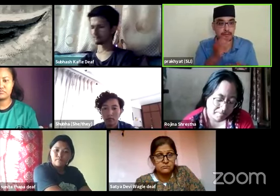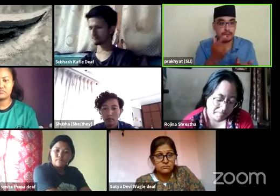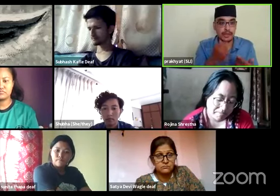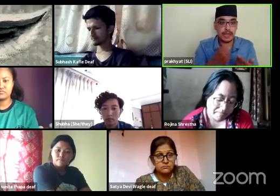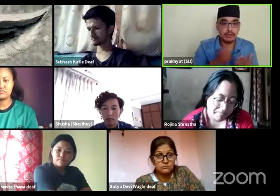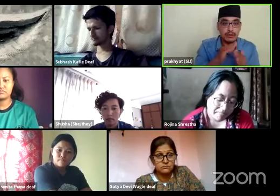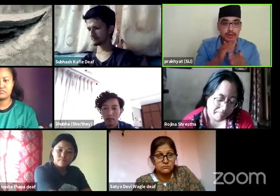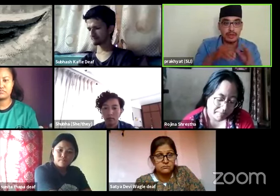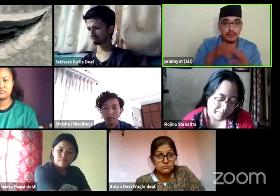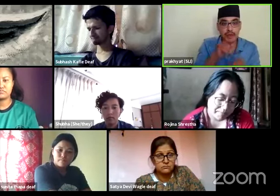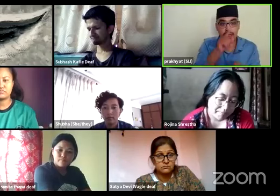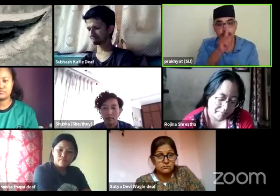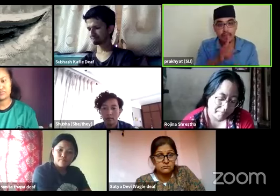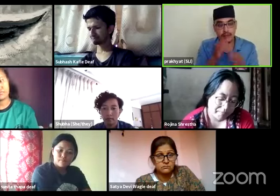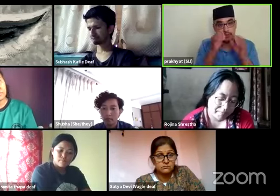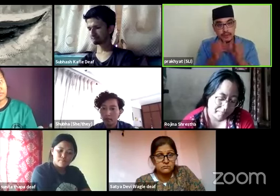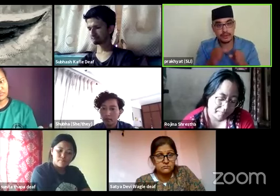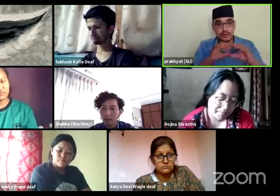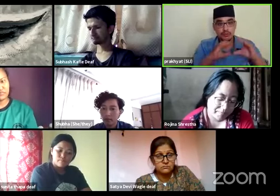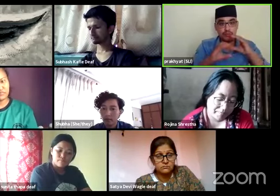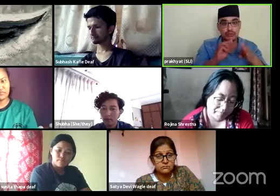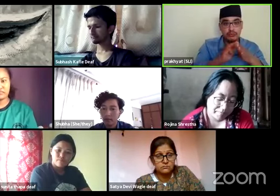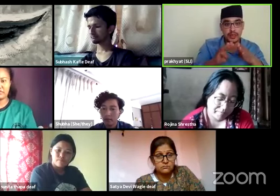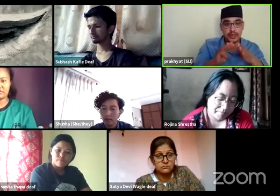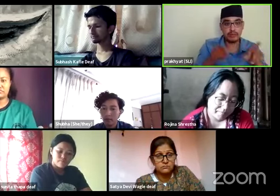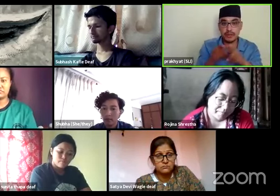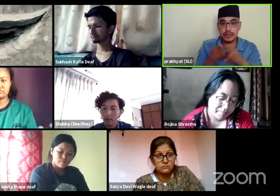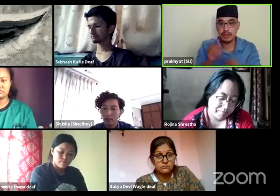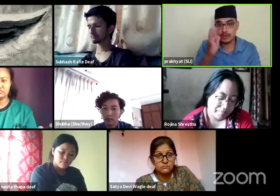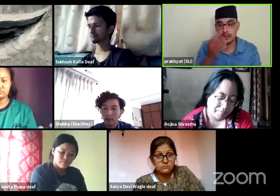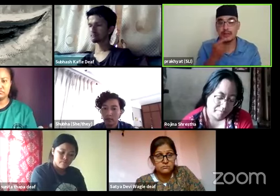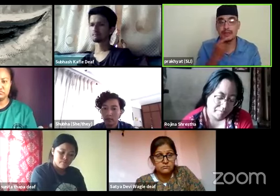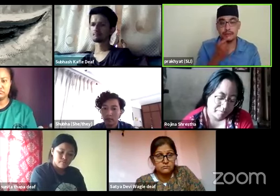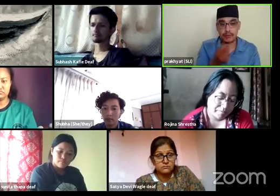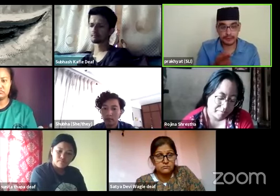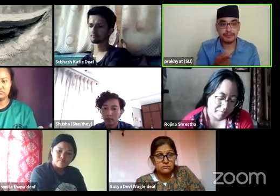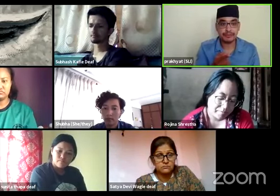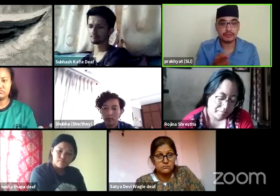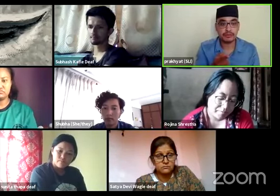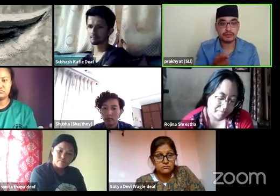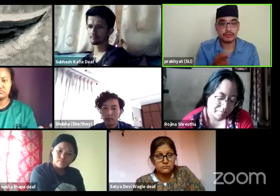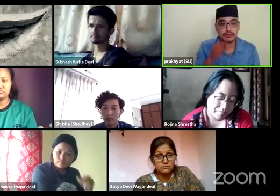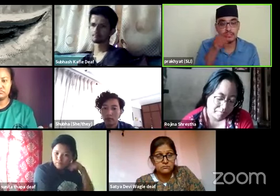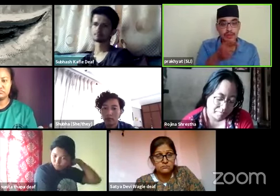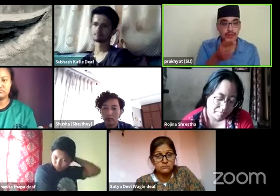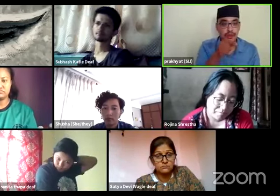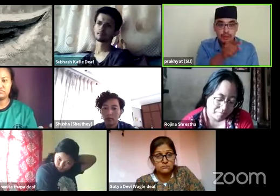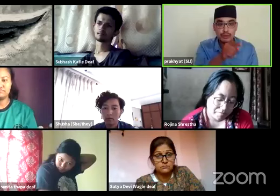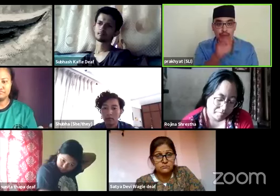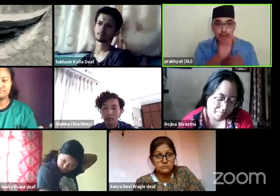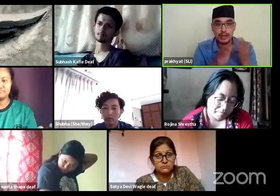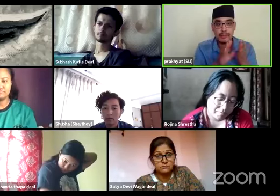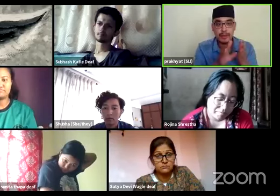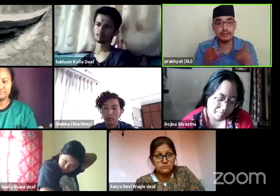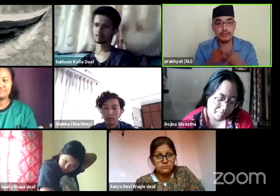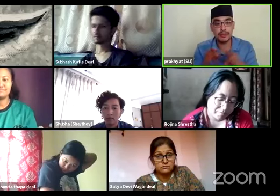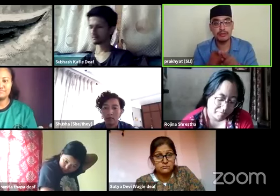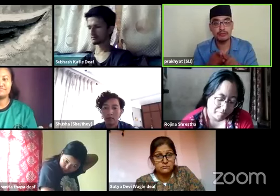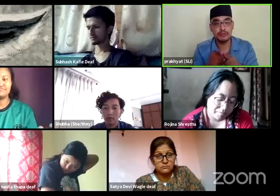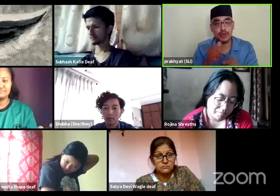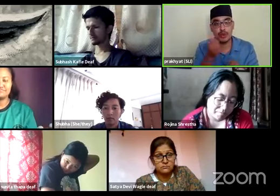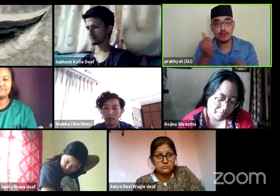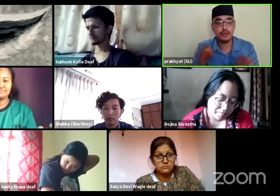आइसोलेटेड हुनुहुन्छ होइन. सो कम्युनिकेसनकै माध्यम नै छैन त्यहाँ. सो अब द्याट ह्याप्पन द्याट इज ट्रु फर